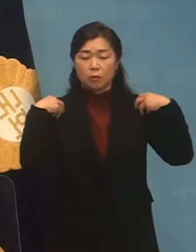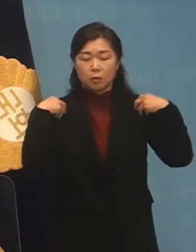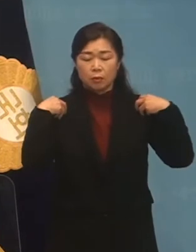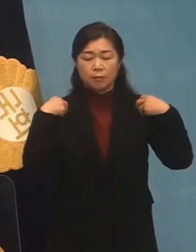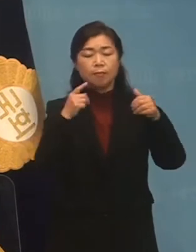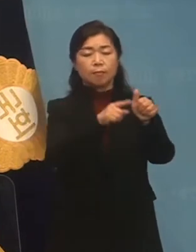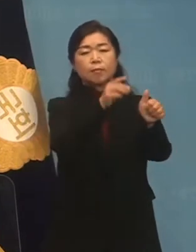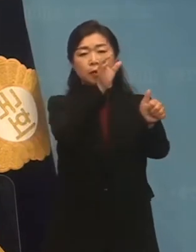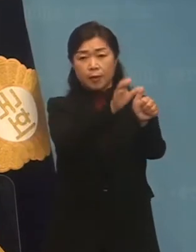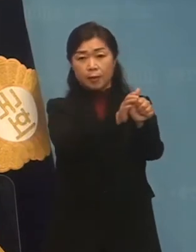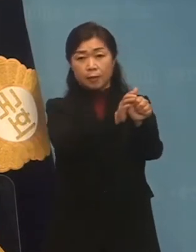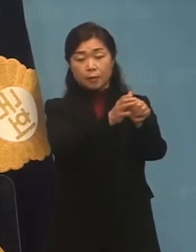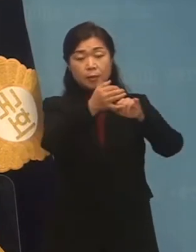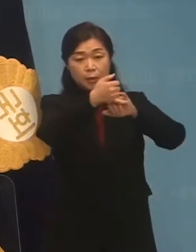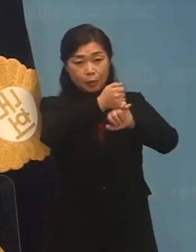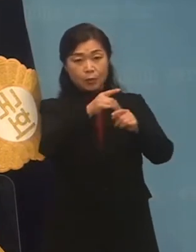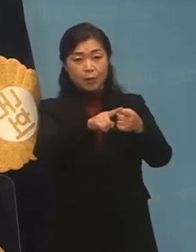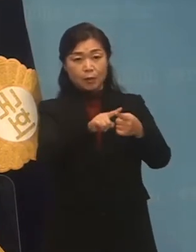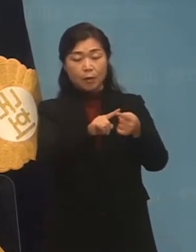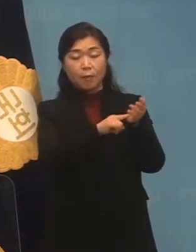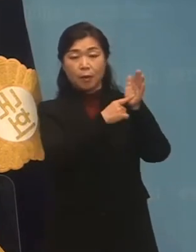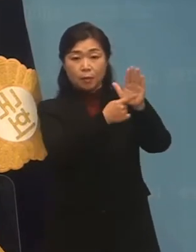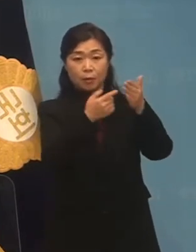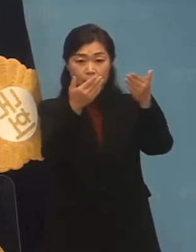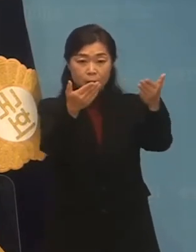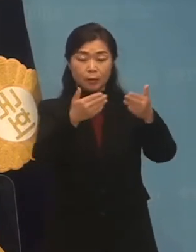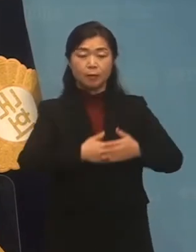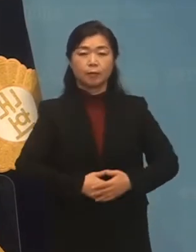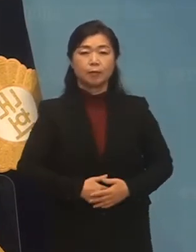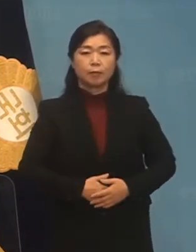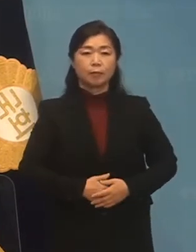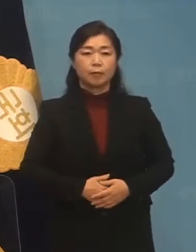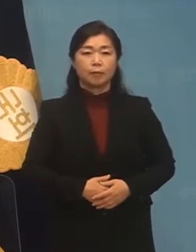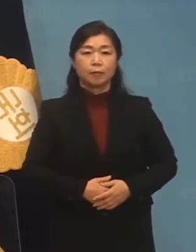책임 공약을 발표하겠습니다.